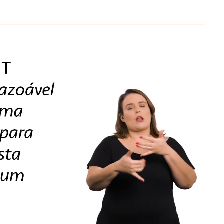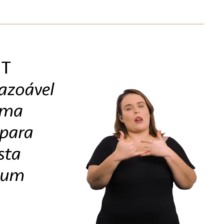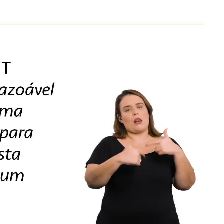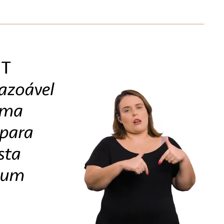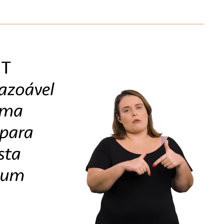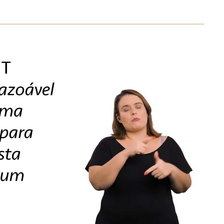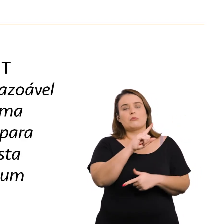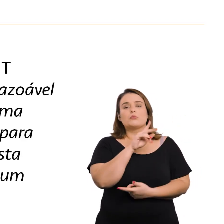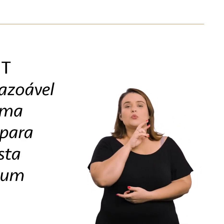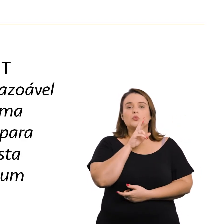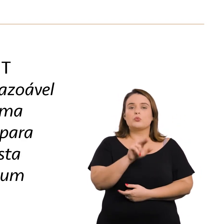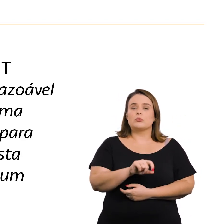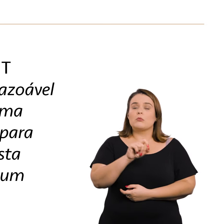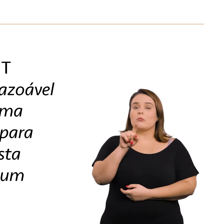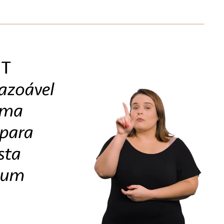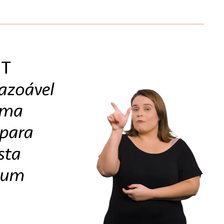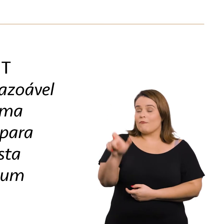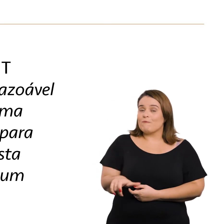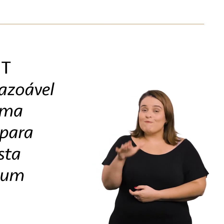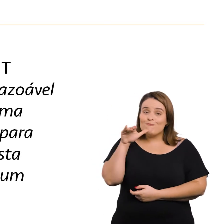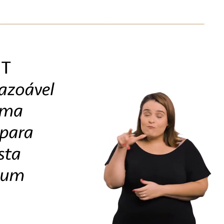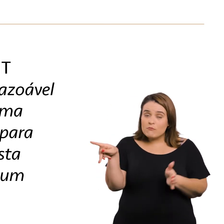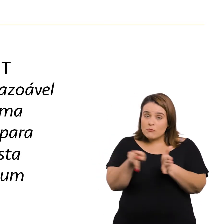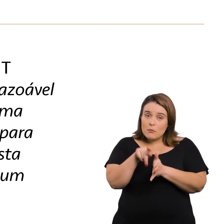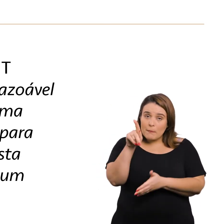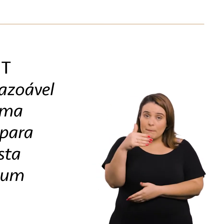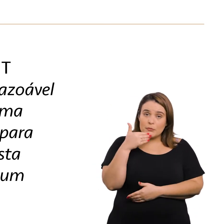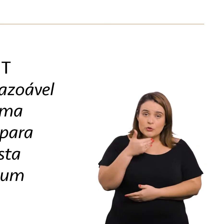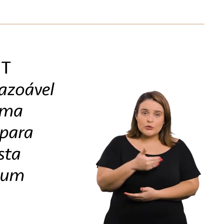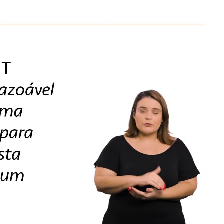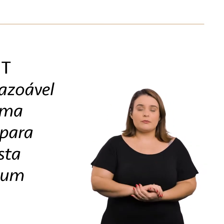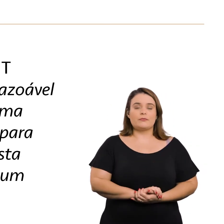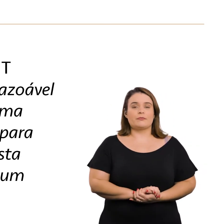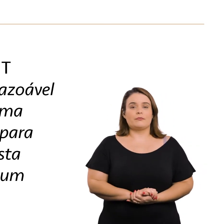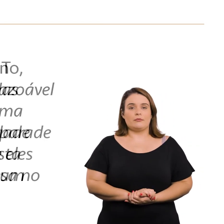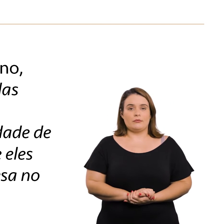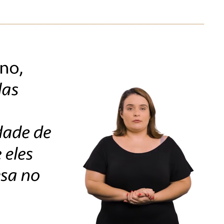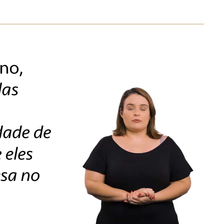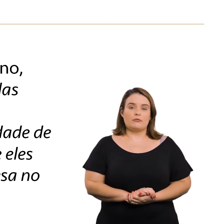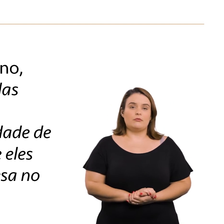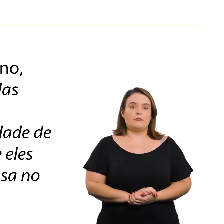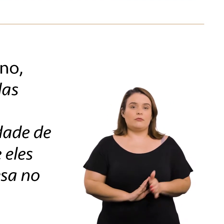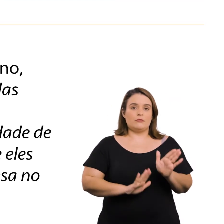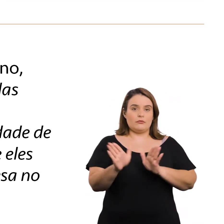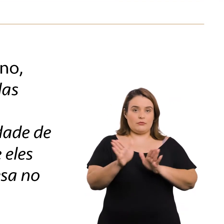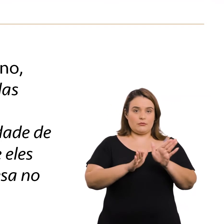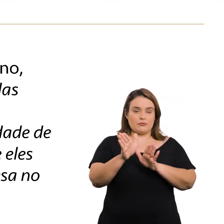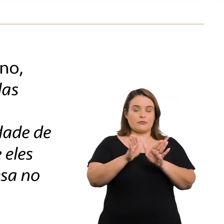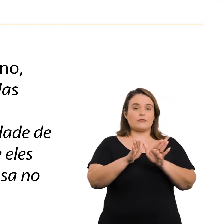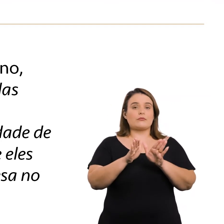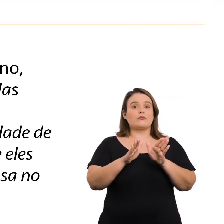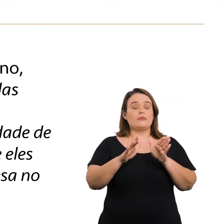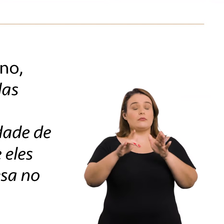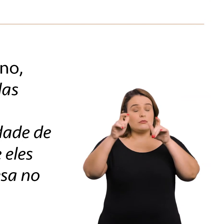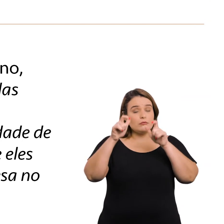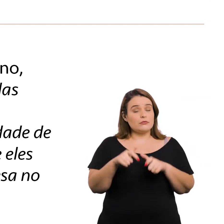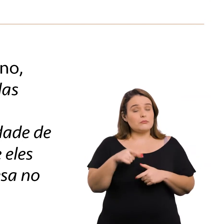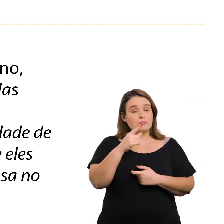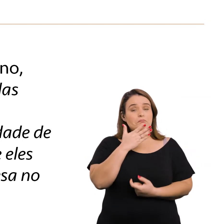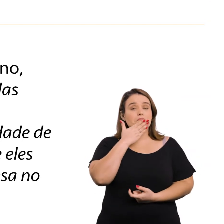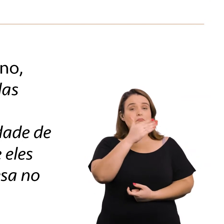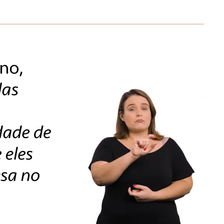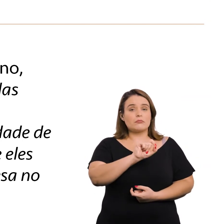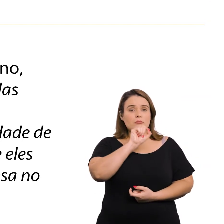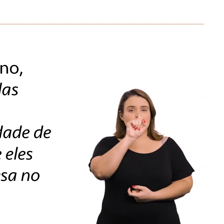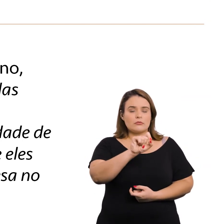resposta às solicitações específicas de um determinado trabalhador. Fecha aspas. A acessibilidade, em seu turno,